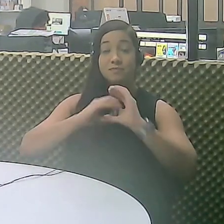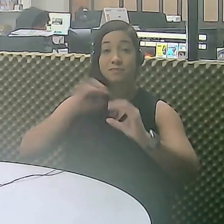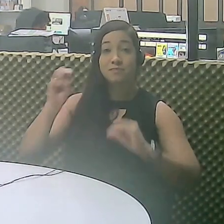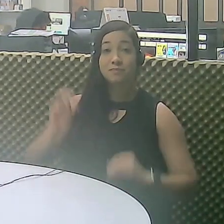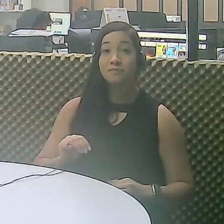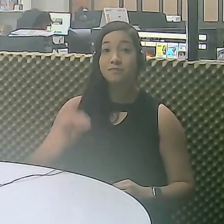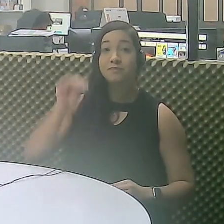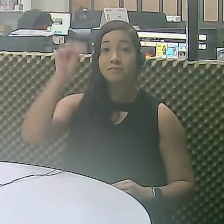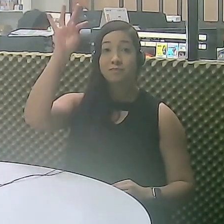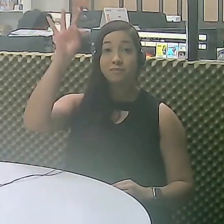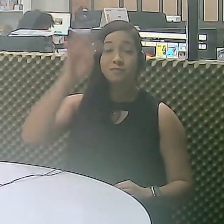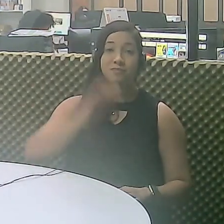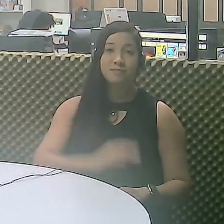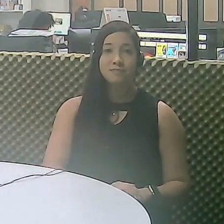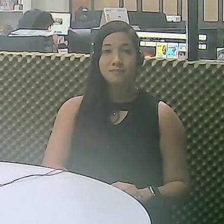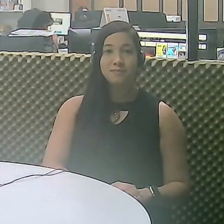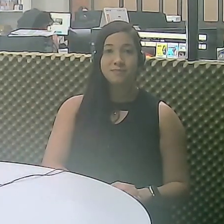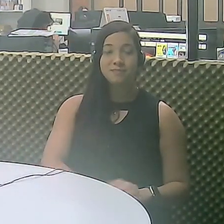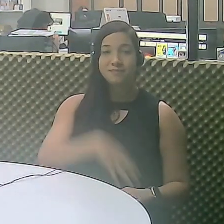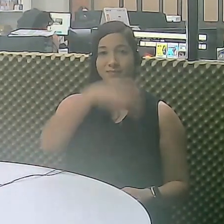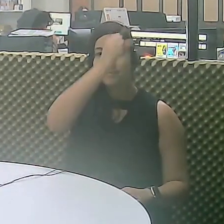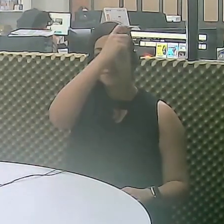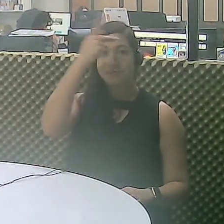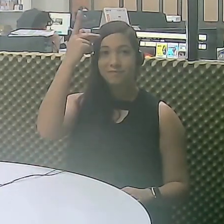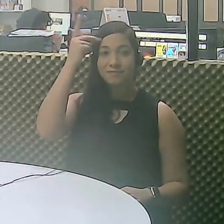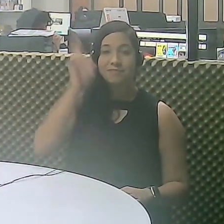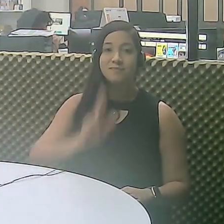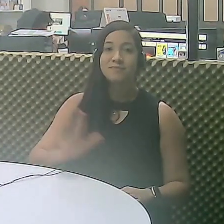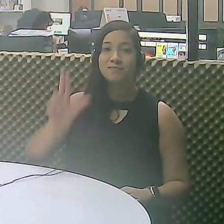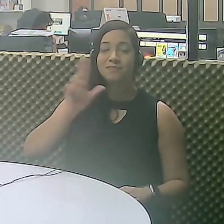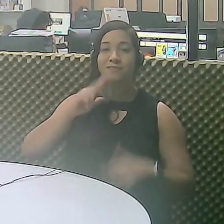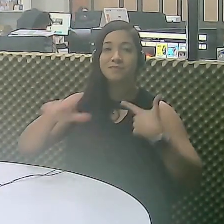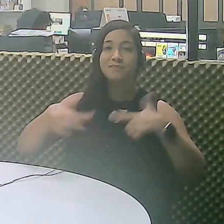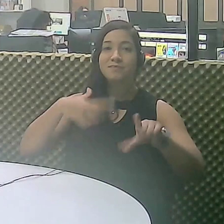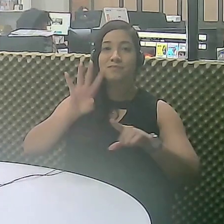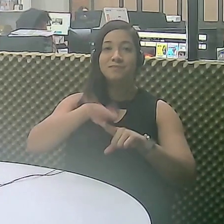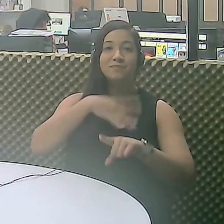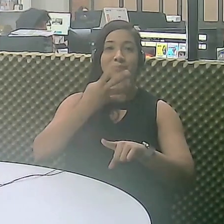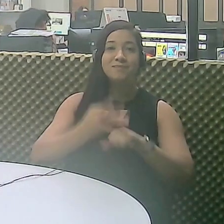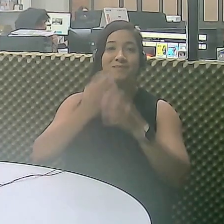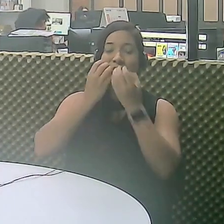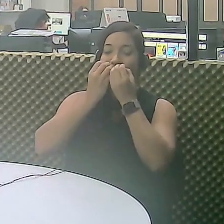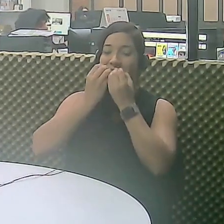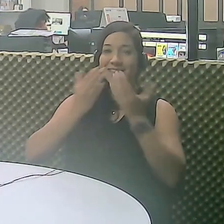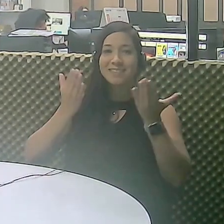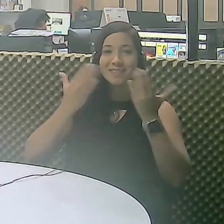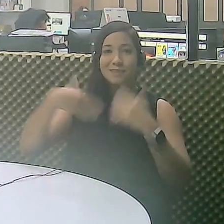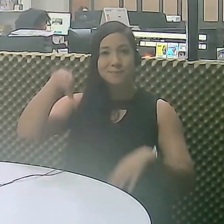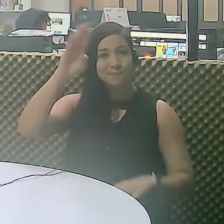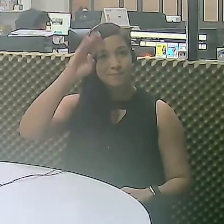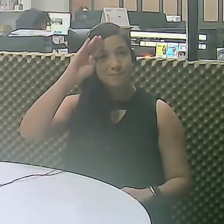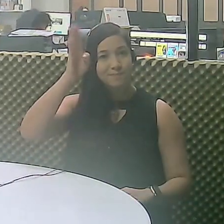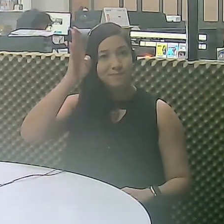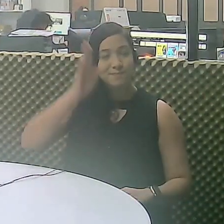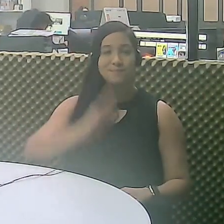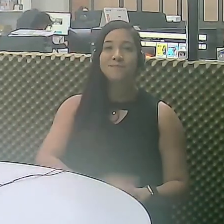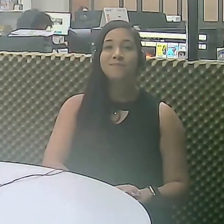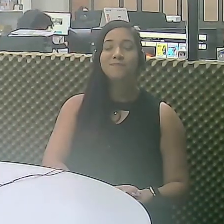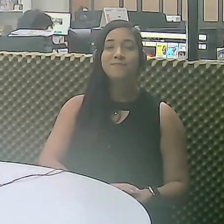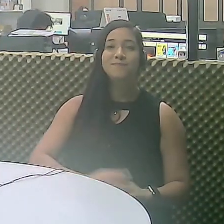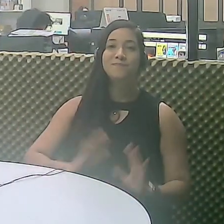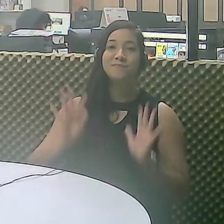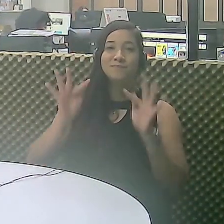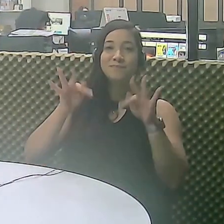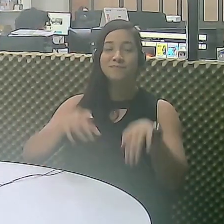e Comunicação, Marco Túlio de Castro Kalimann. Prefeitura de Uberlândia. Fazer mais, fazer bem. Até a